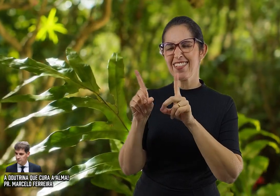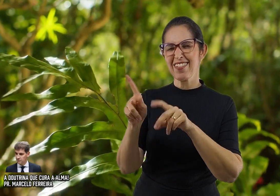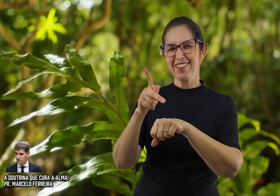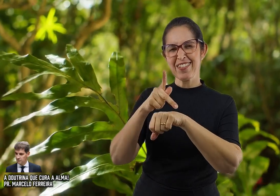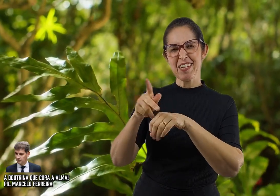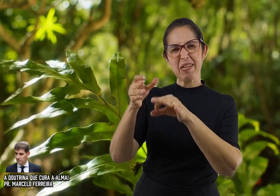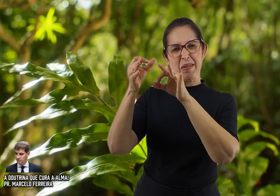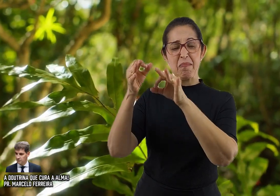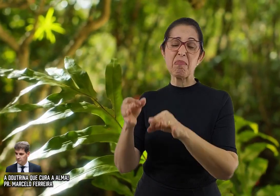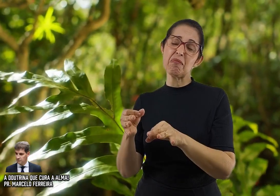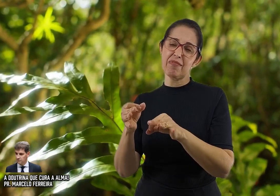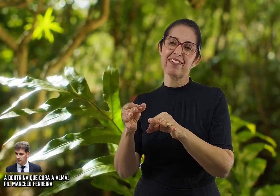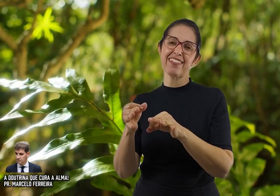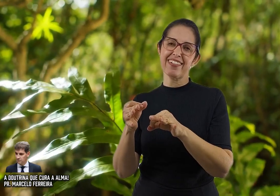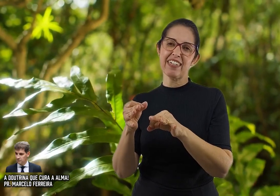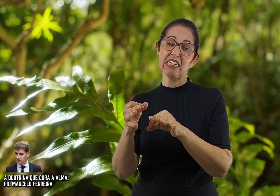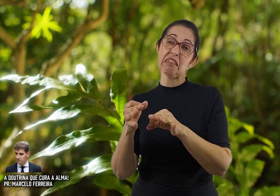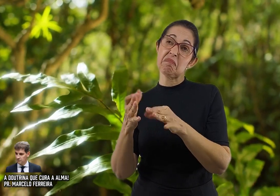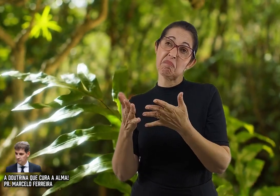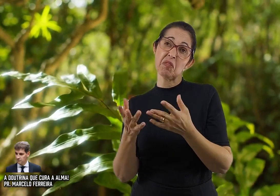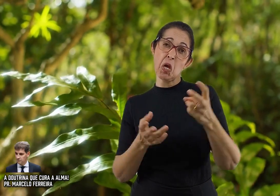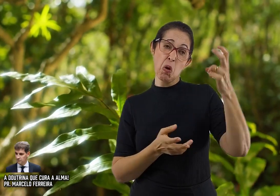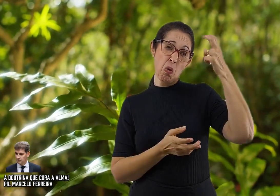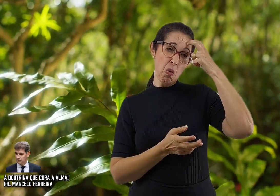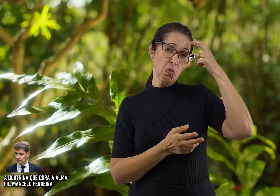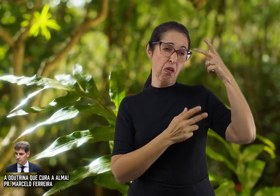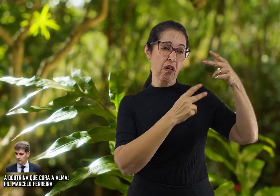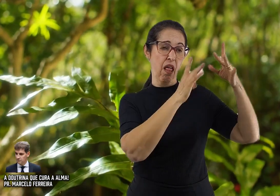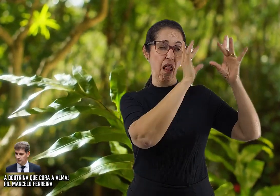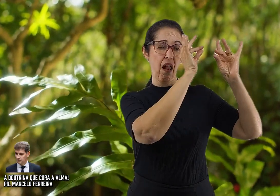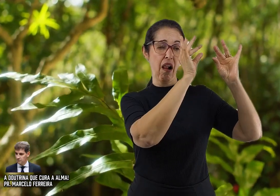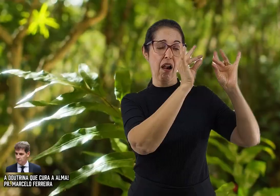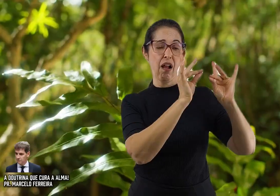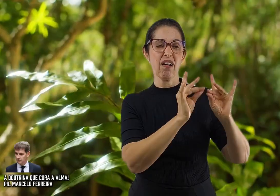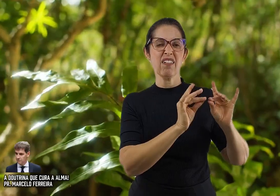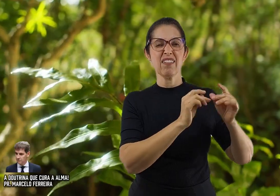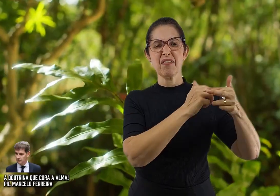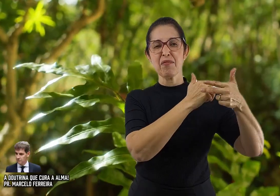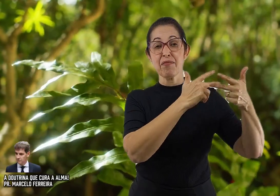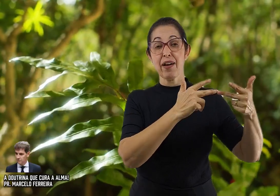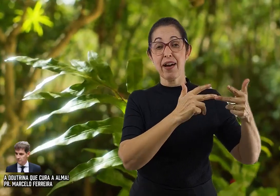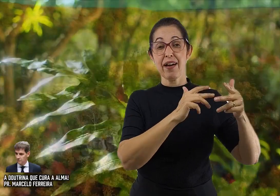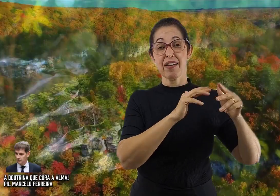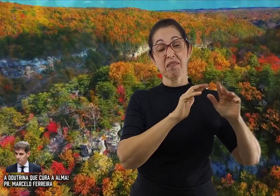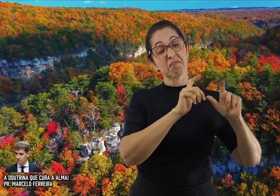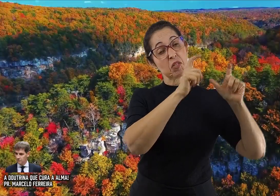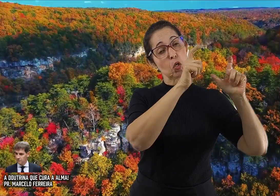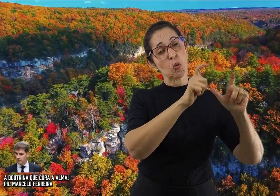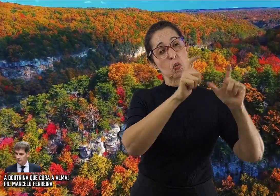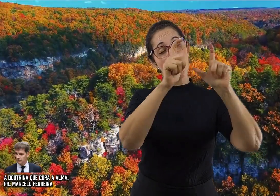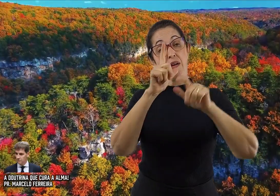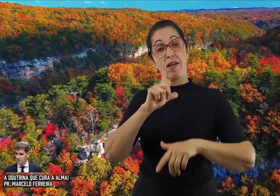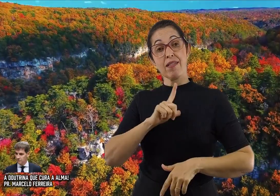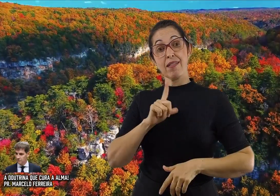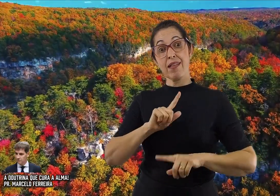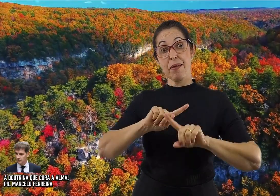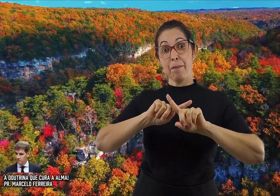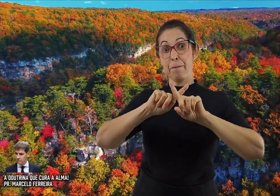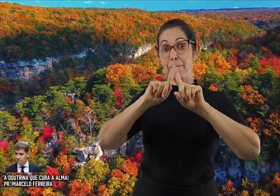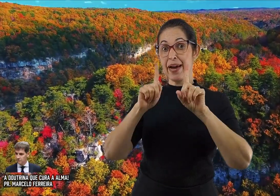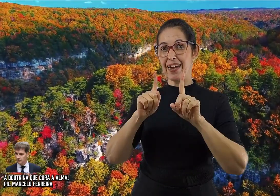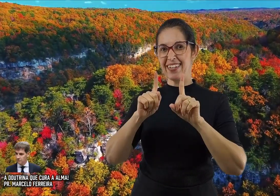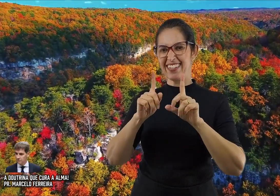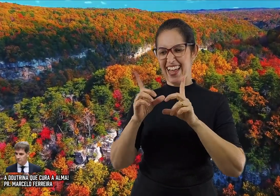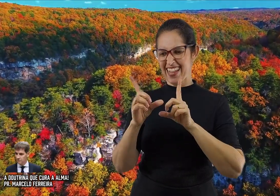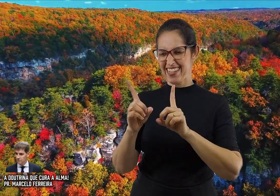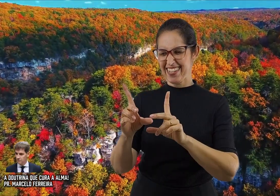relativa, na África eles assim, na América, no Brasil não. Agora, se a cultura é local, a doutrina é